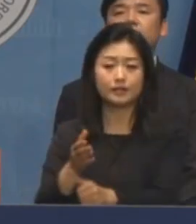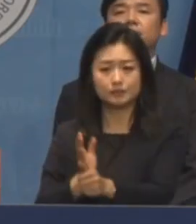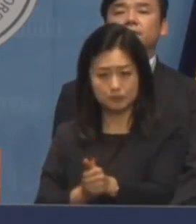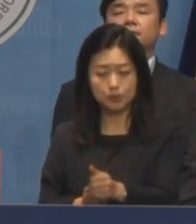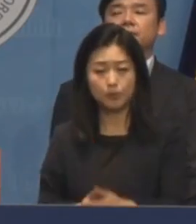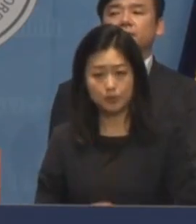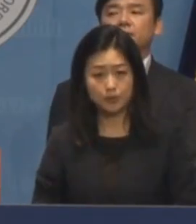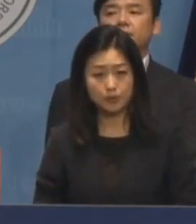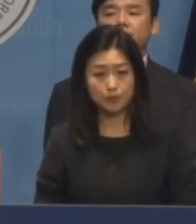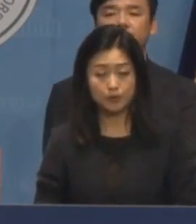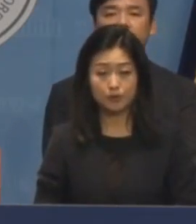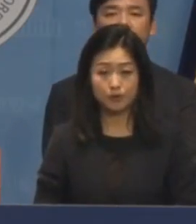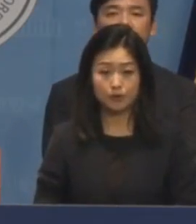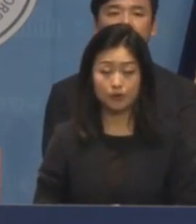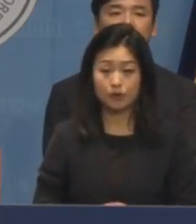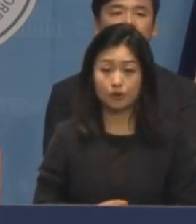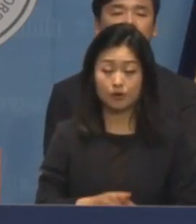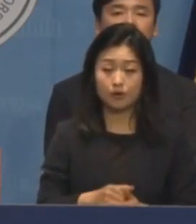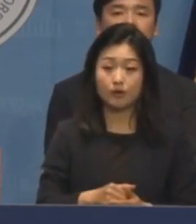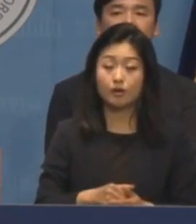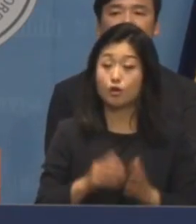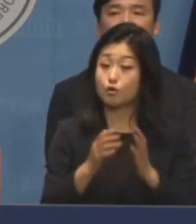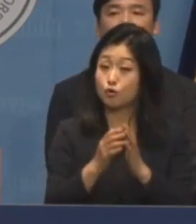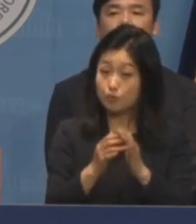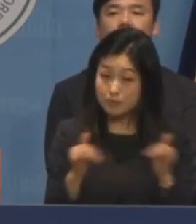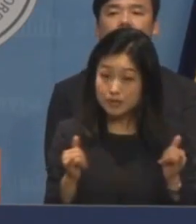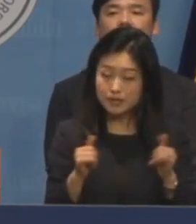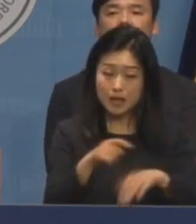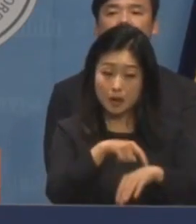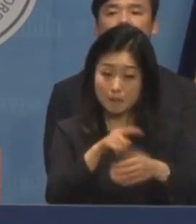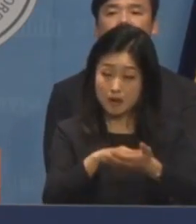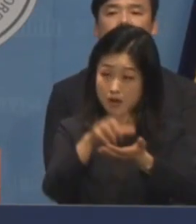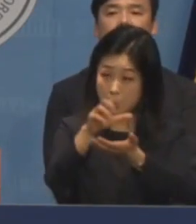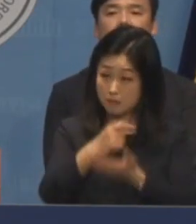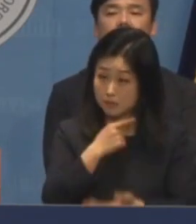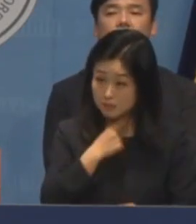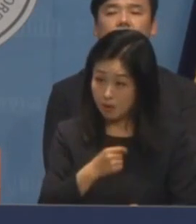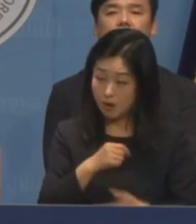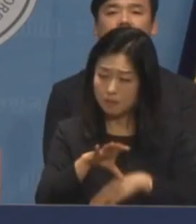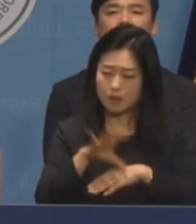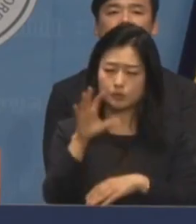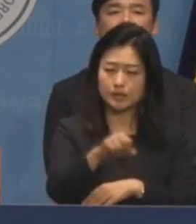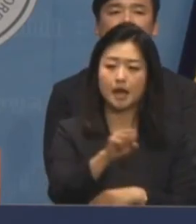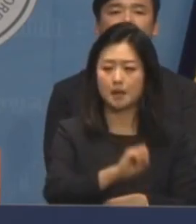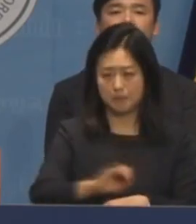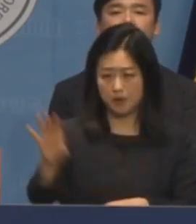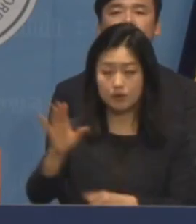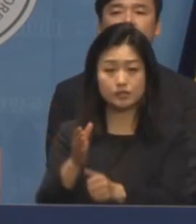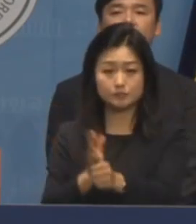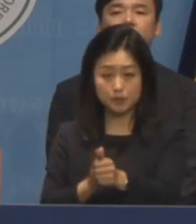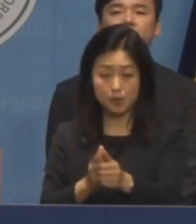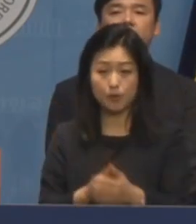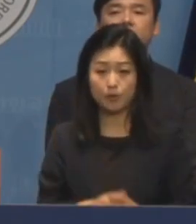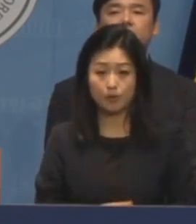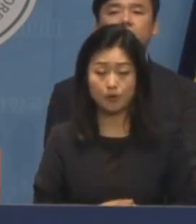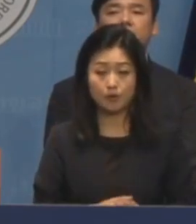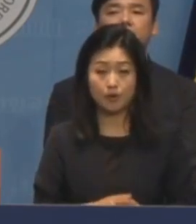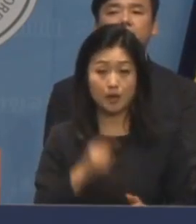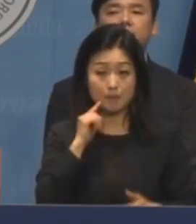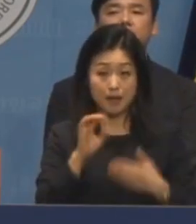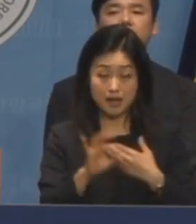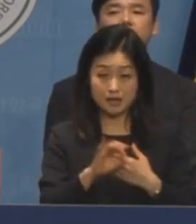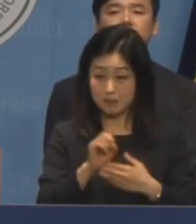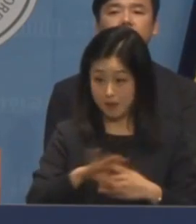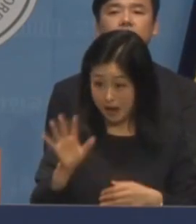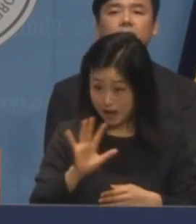이 정권은 국민들의 마음을 결코 얻을 수 없을 것이고 극소수 지지자들과 함께 철저히 고립될